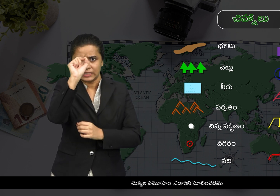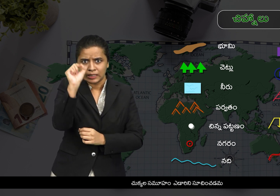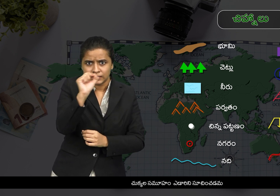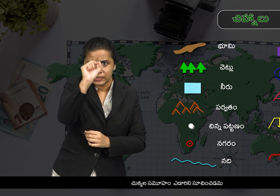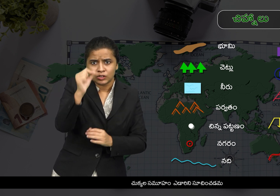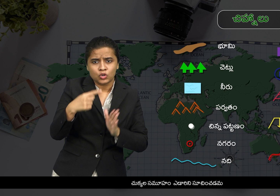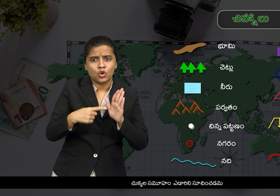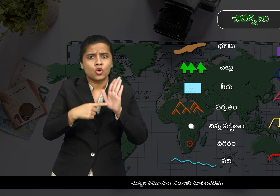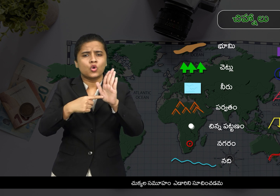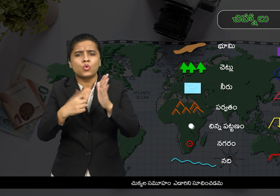సూచించడం.